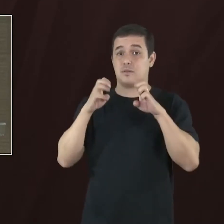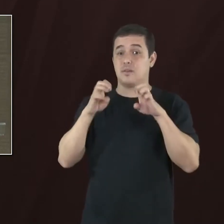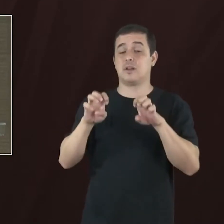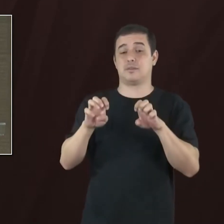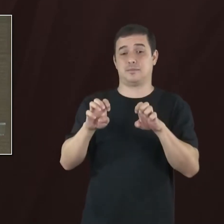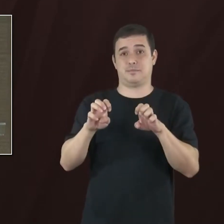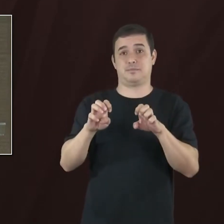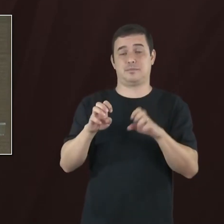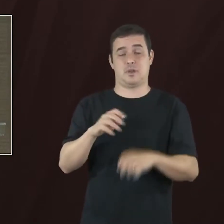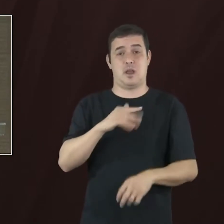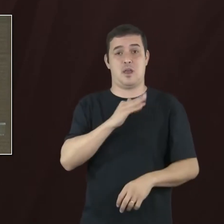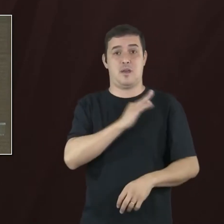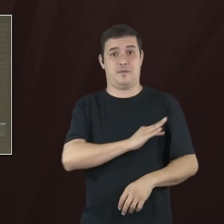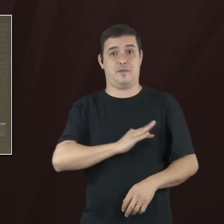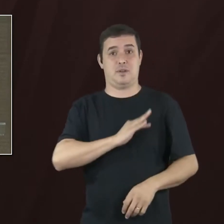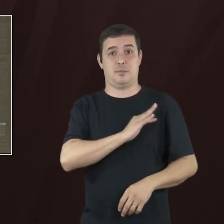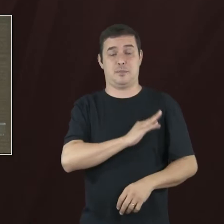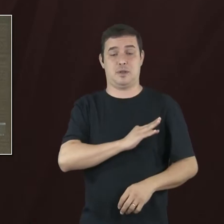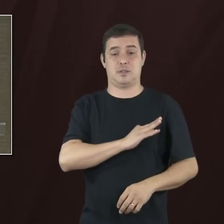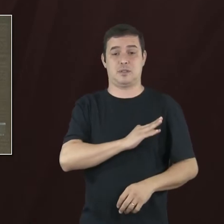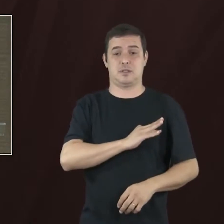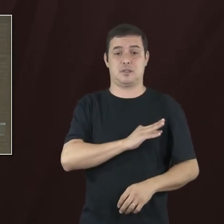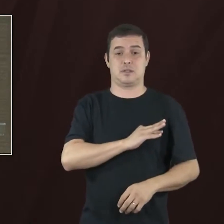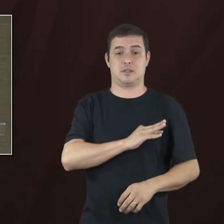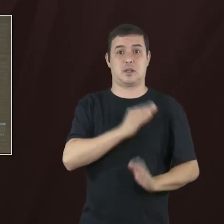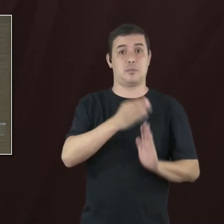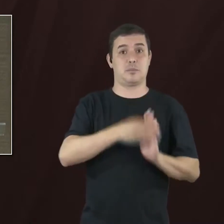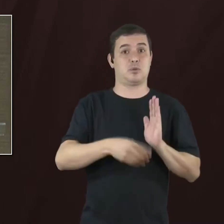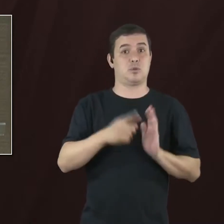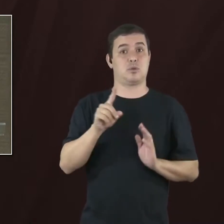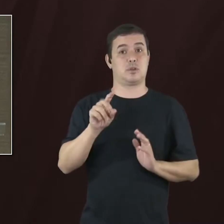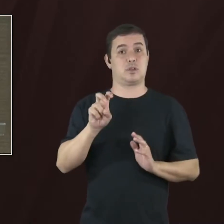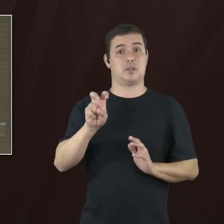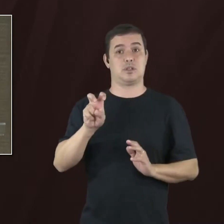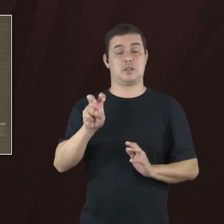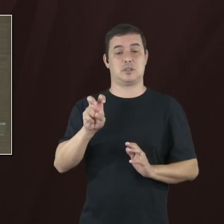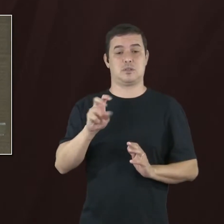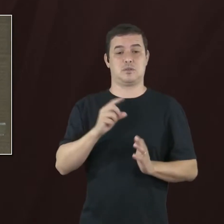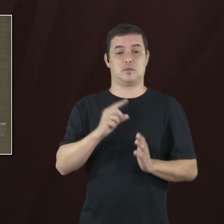17, vamos dar uma olhada. Isso é o que não consegui terminar de manhã.